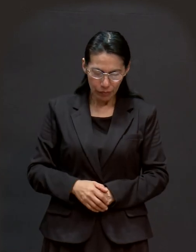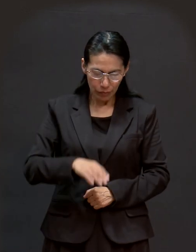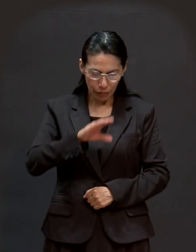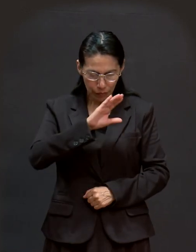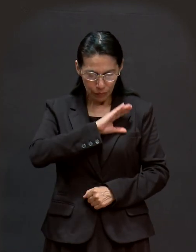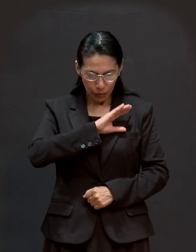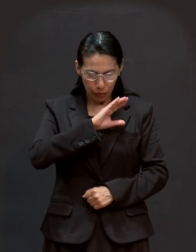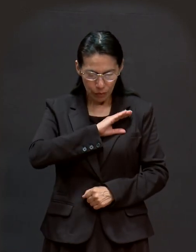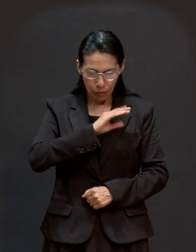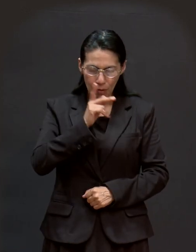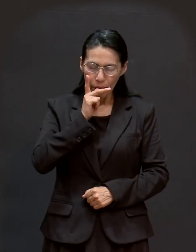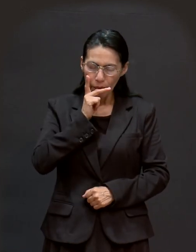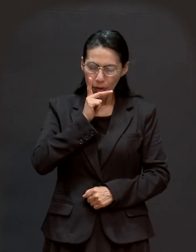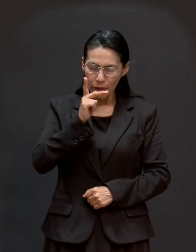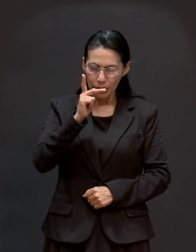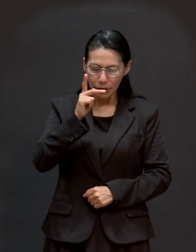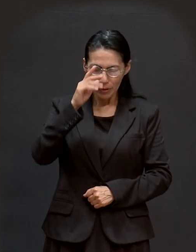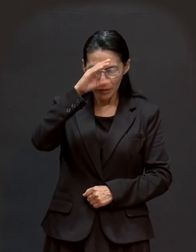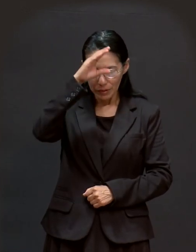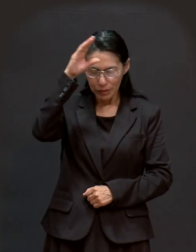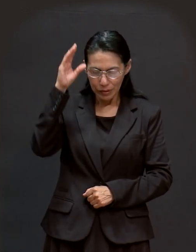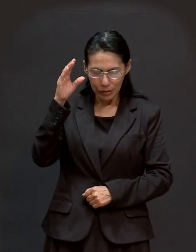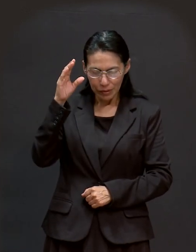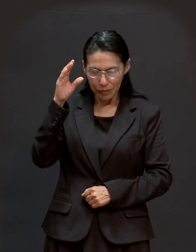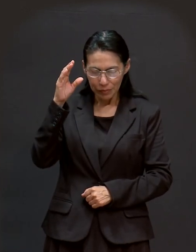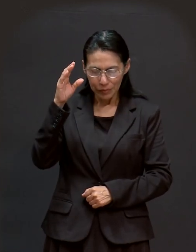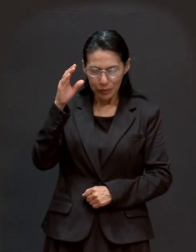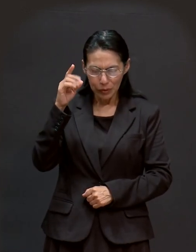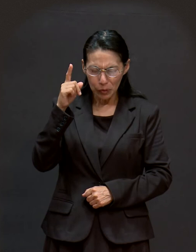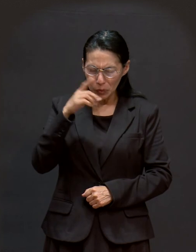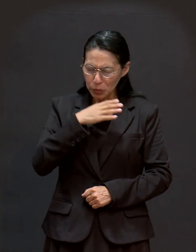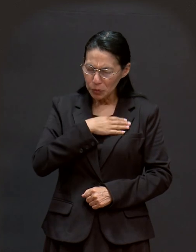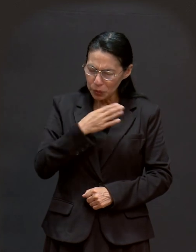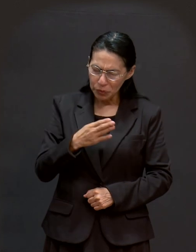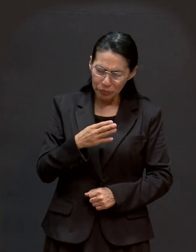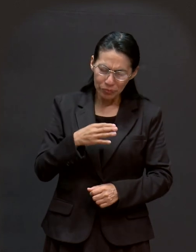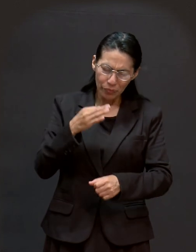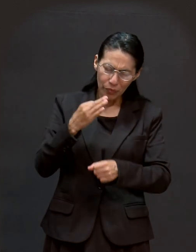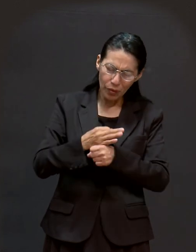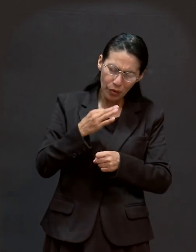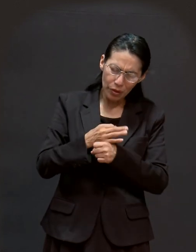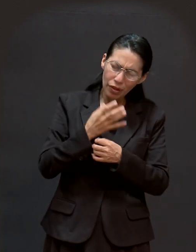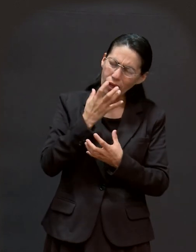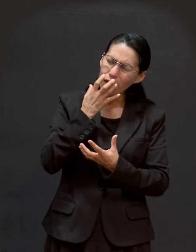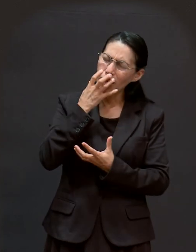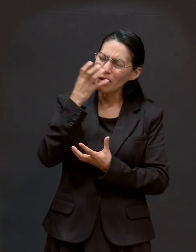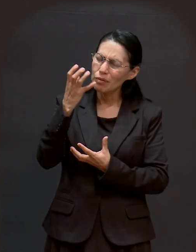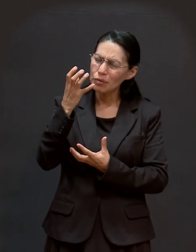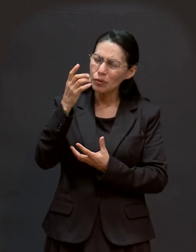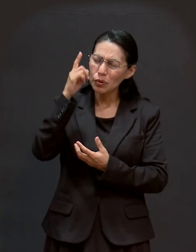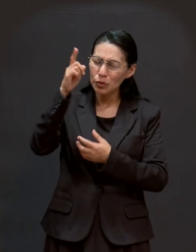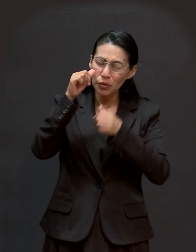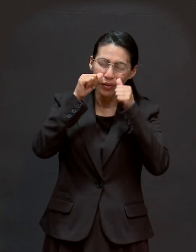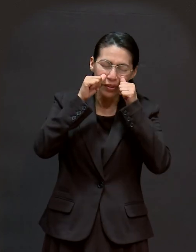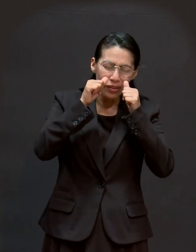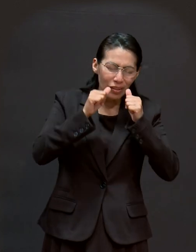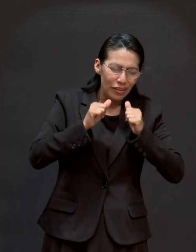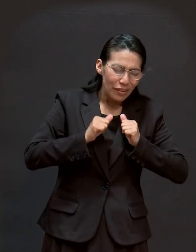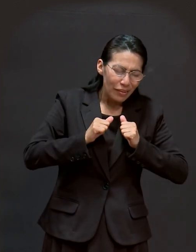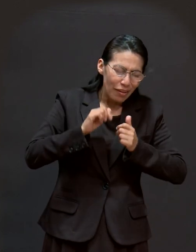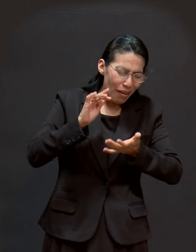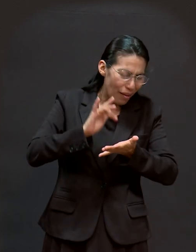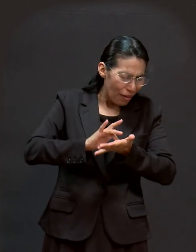cariñoso y buen padre celestial qué hermoso es que podemos clamar a ti en esta hora y tú nos responderás